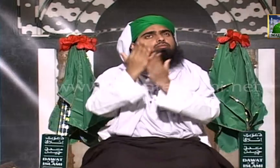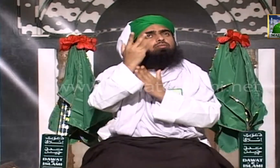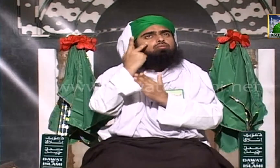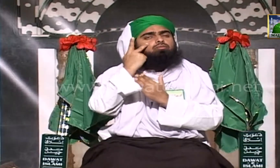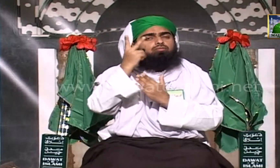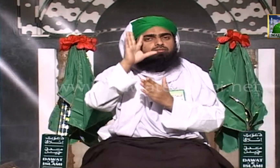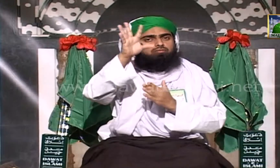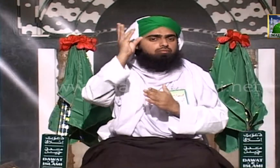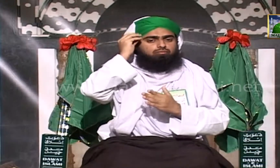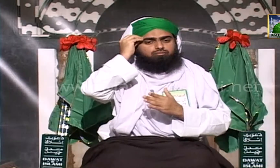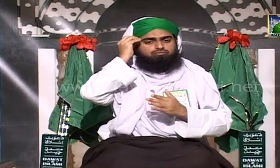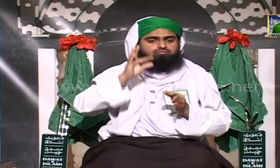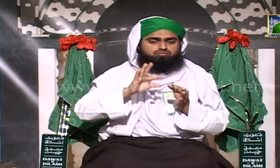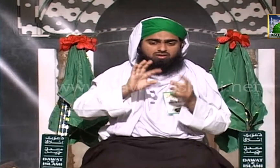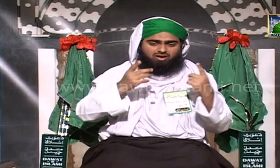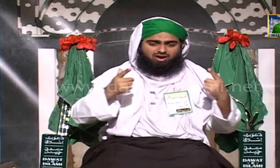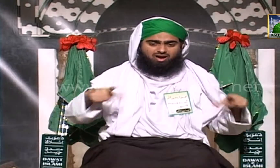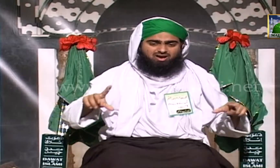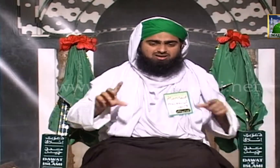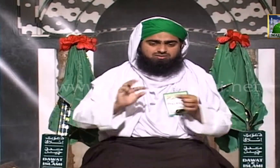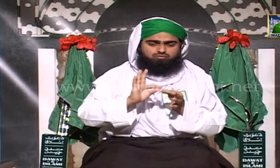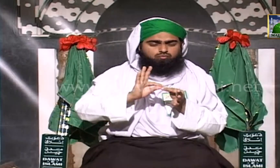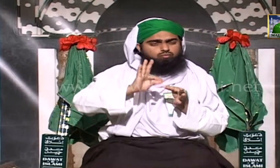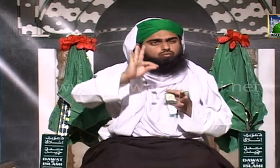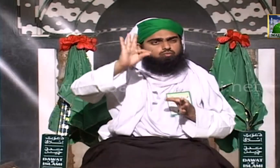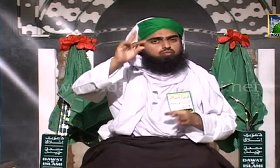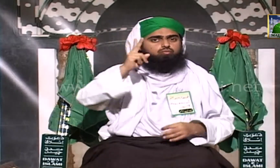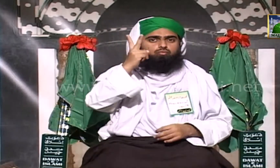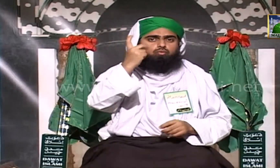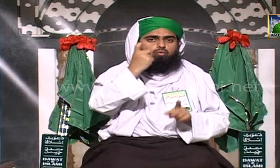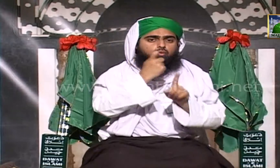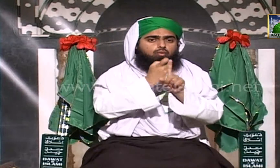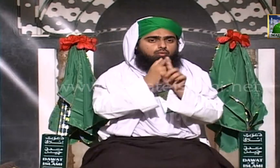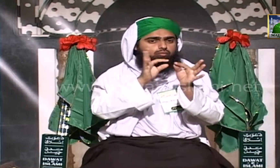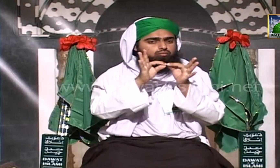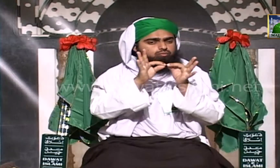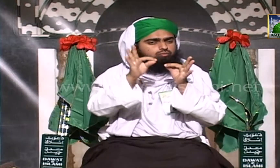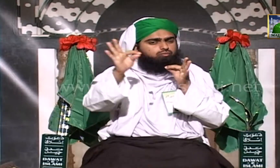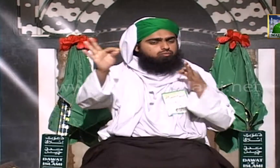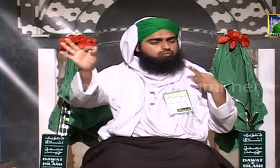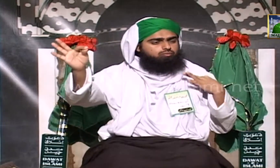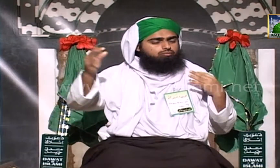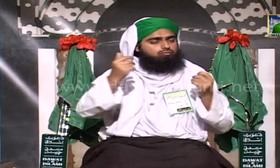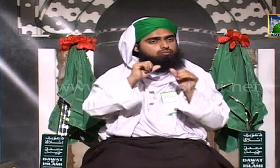جو زمین سے 2 کروڑ نوری سال دور ہے، یعنی روشنی جو فی سیکنڈ